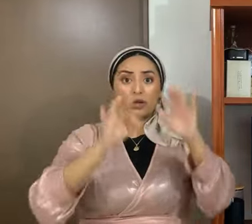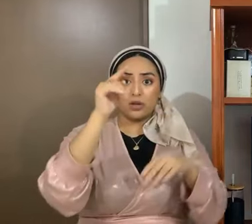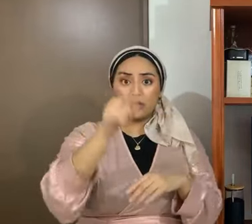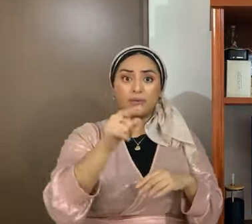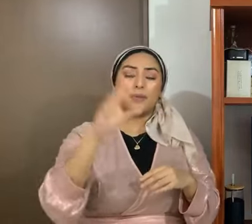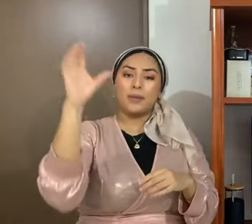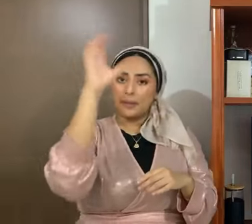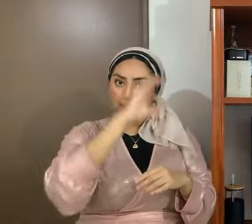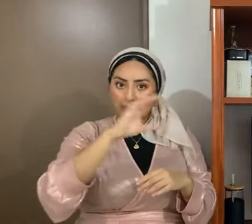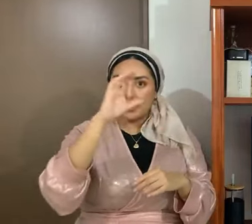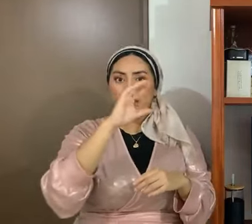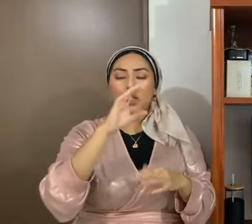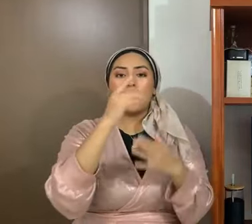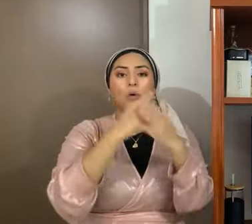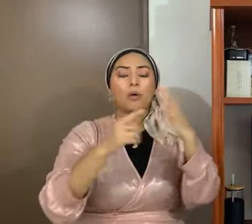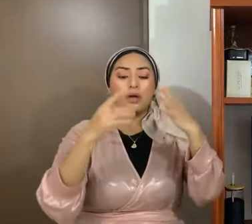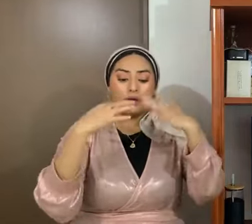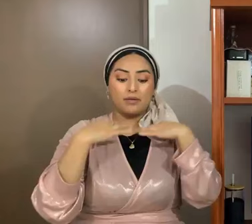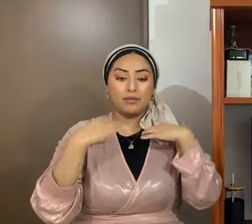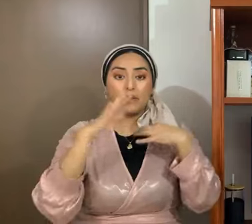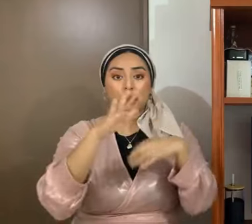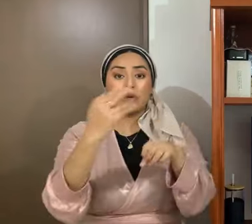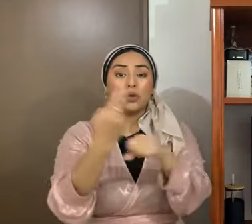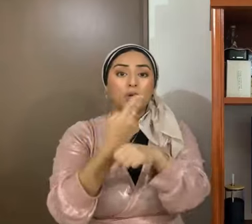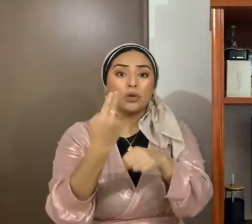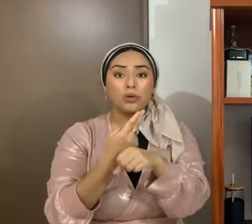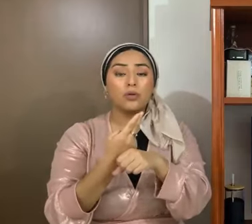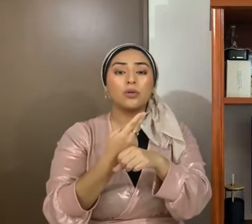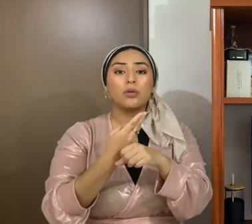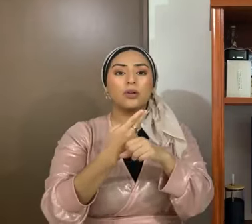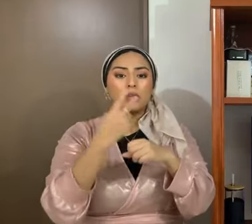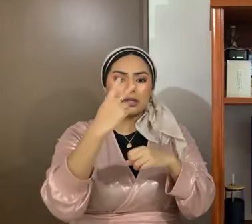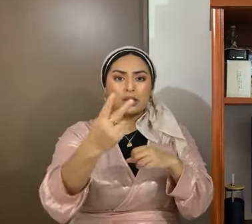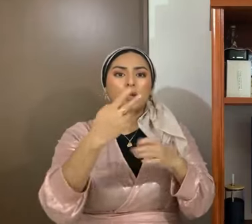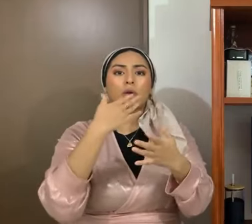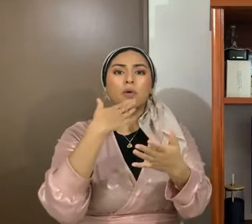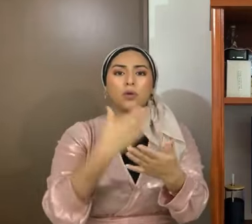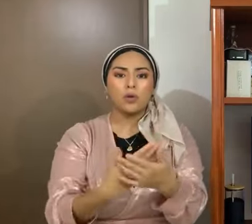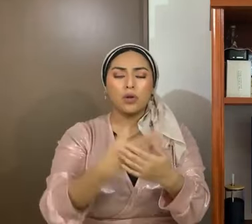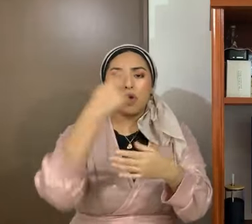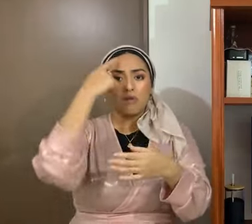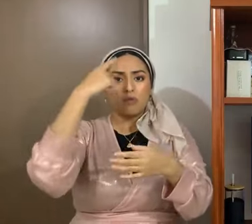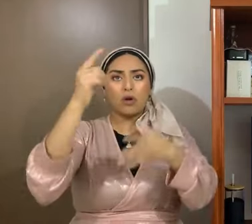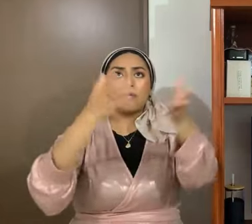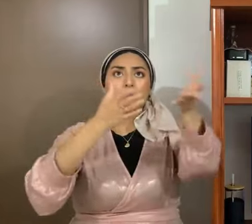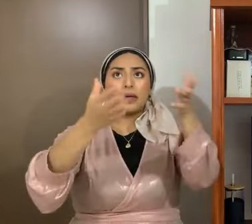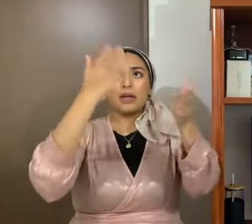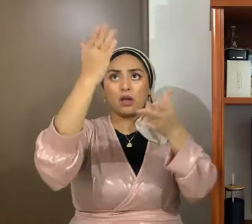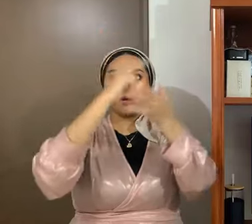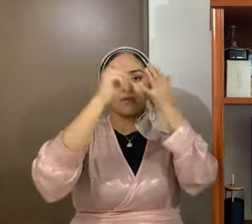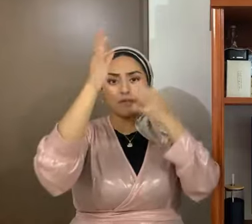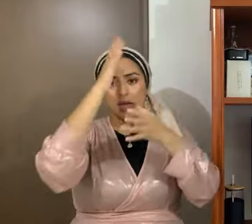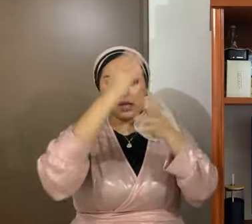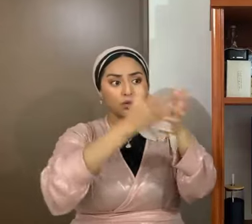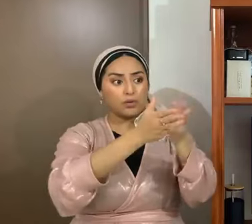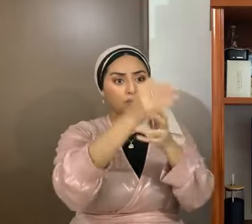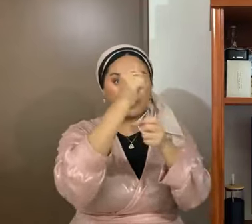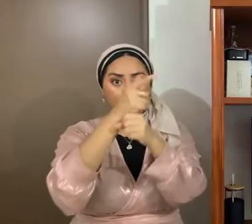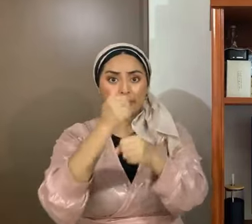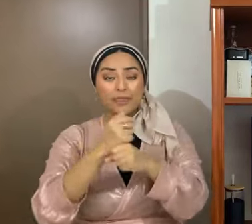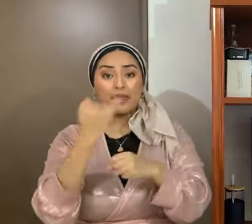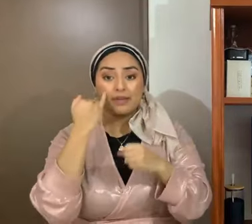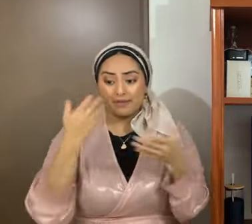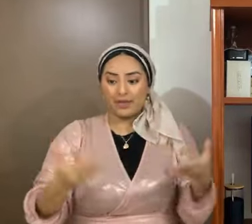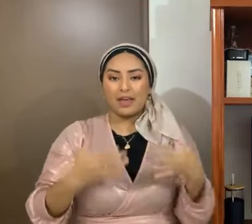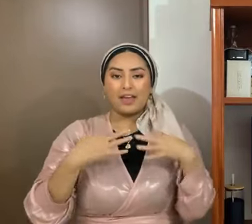que busca que la ropa que uses te haga ver bien para servir al Eterno a través de los demás. Si yo me